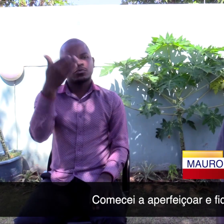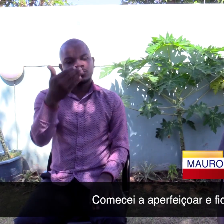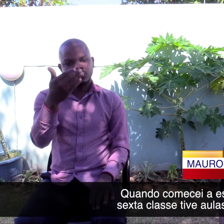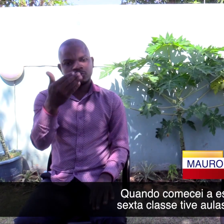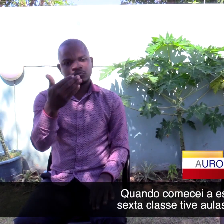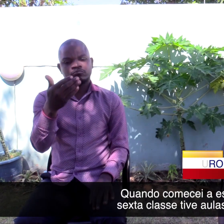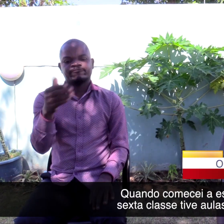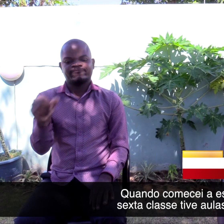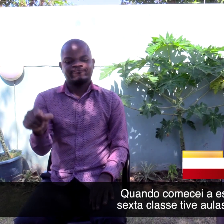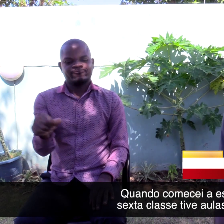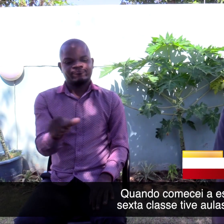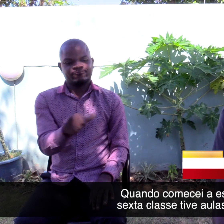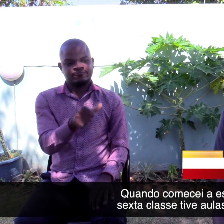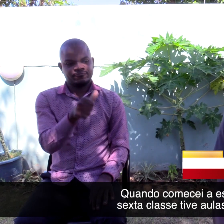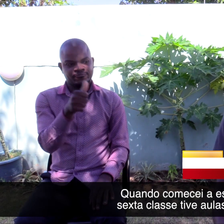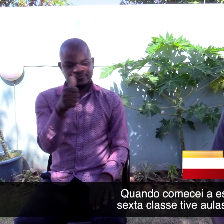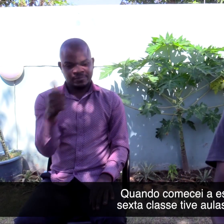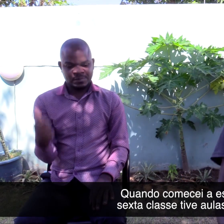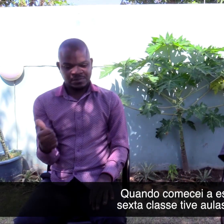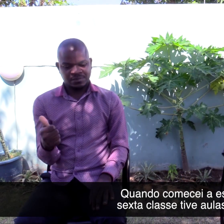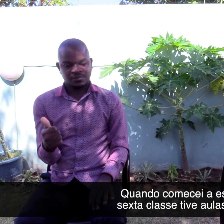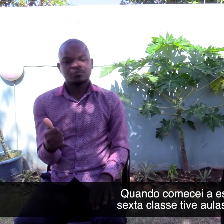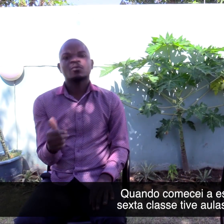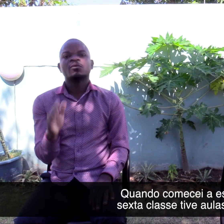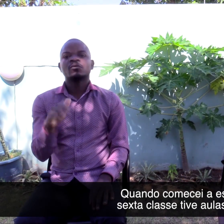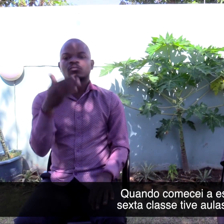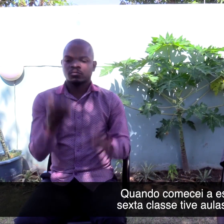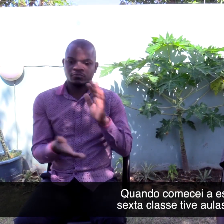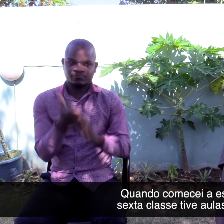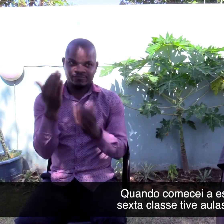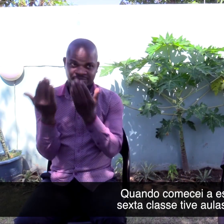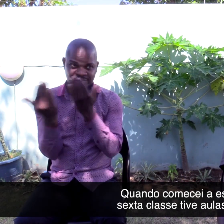quando eu cheguei à escola,